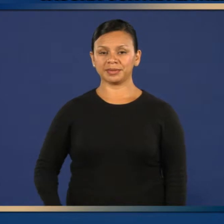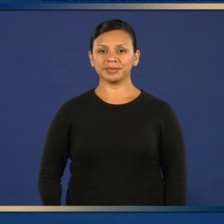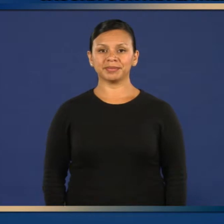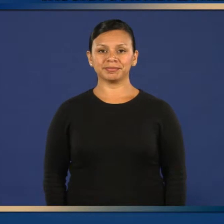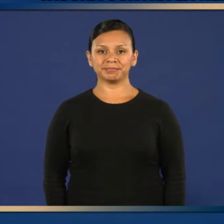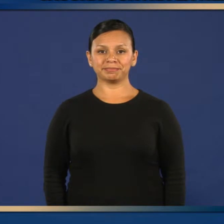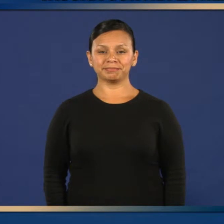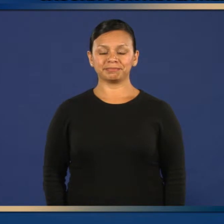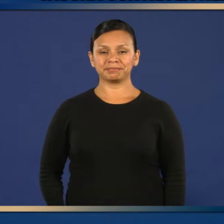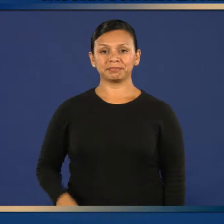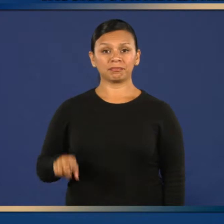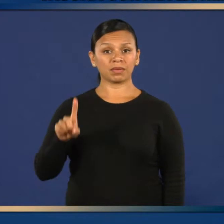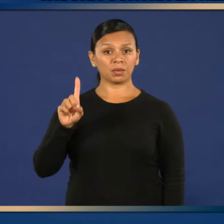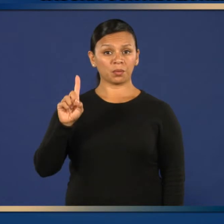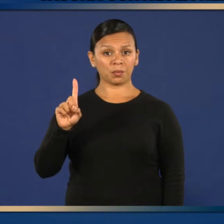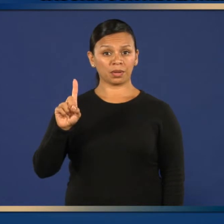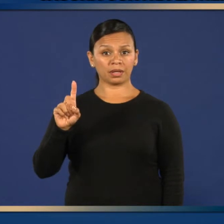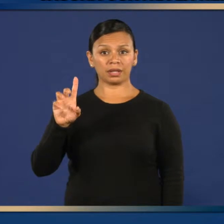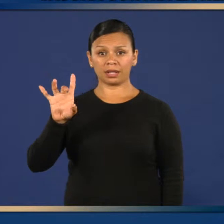4636